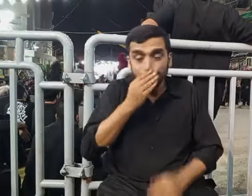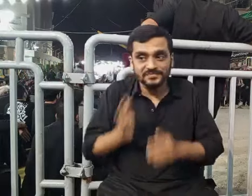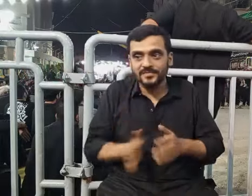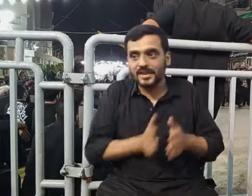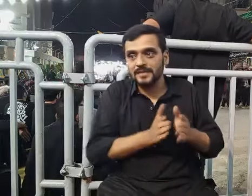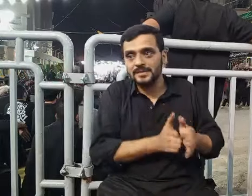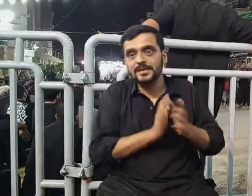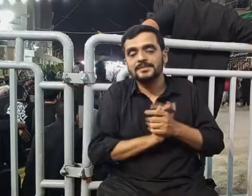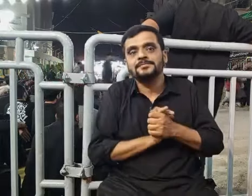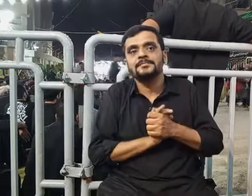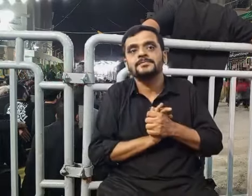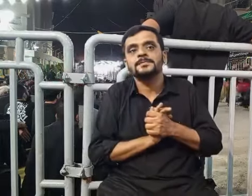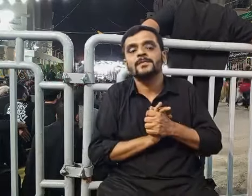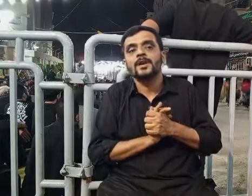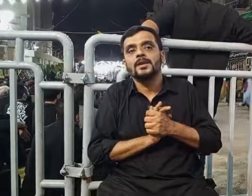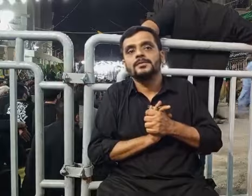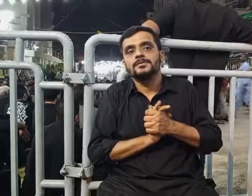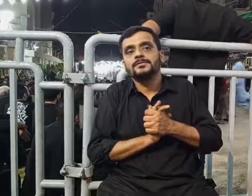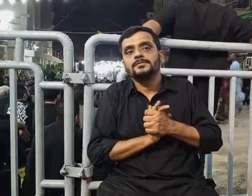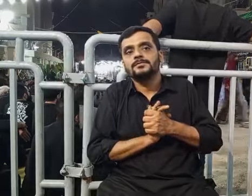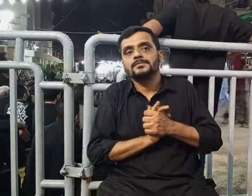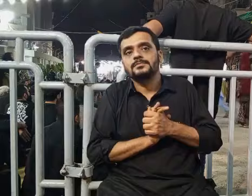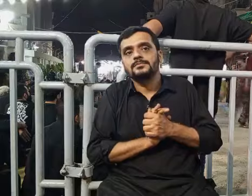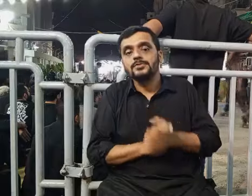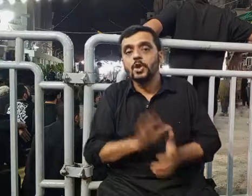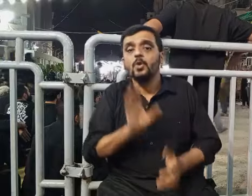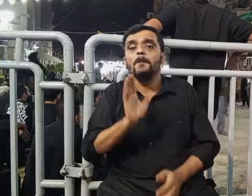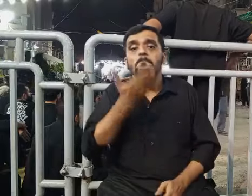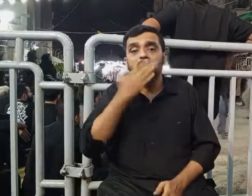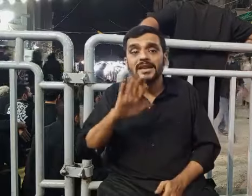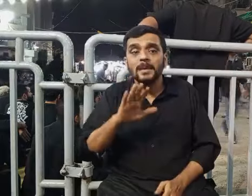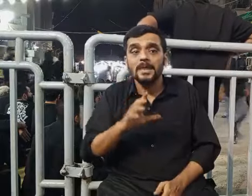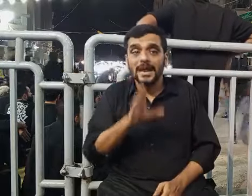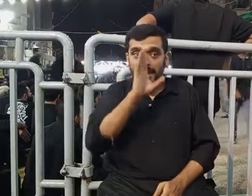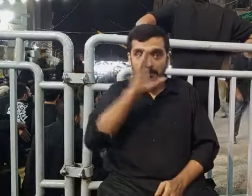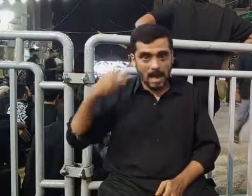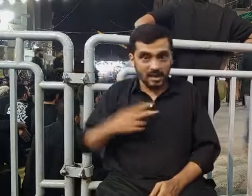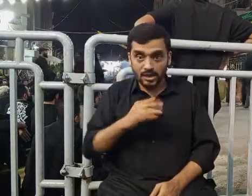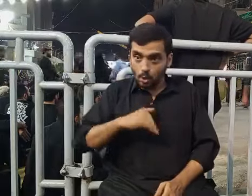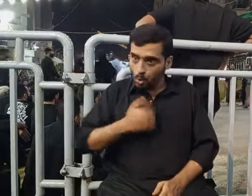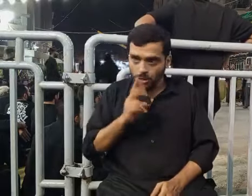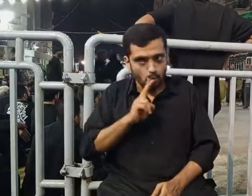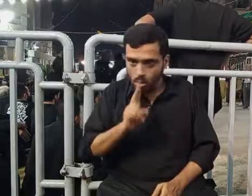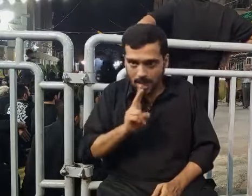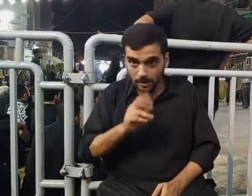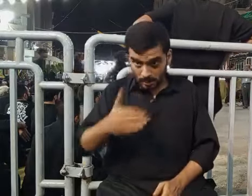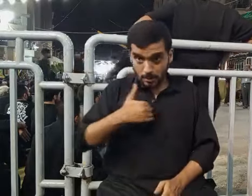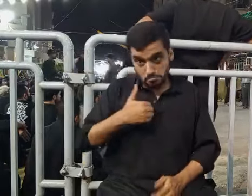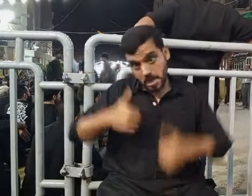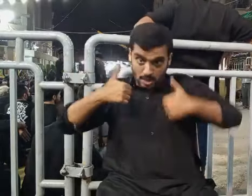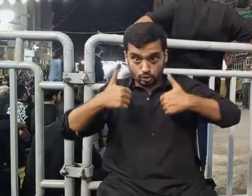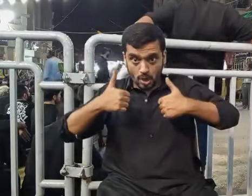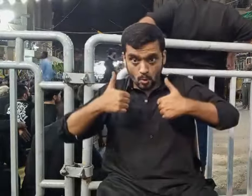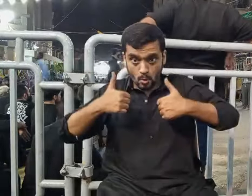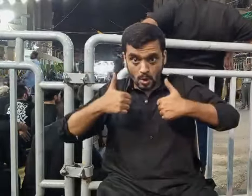خدمت میں پہنچے کہ مولا آپ ہی ید اللہ، آپ ہی عین اللہ، آپ ہی لسان اللہ، آپ ہی وجہ اللہ، آپ ہی کائنات کے سب سے